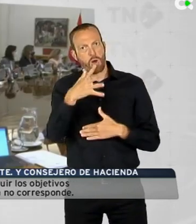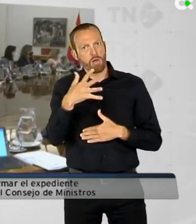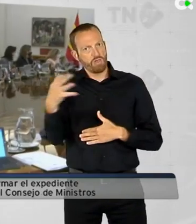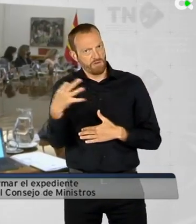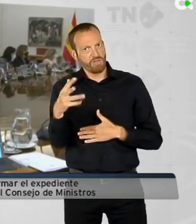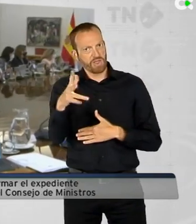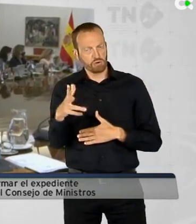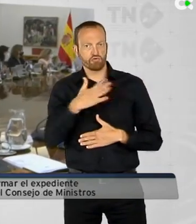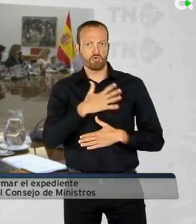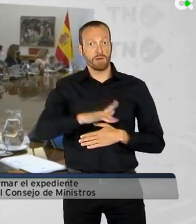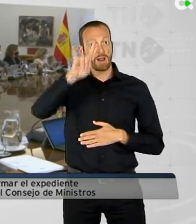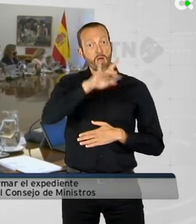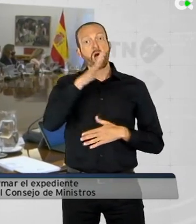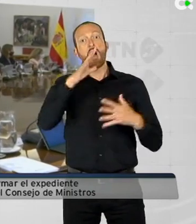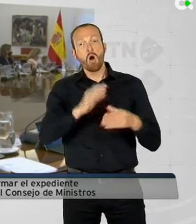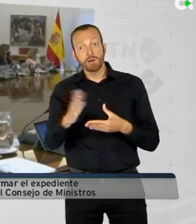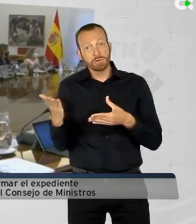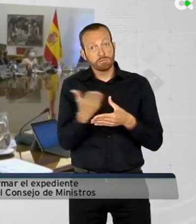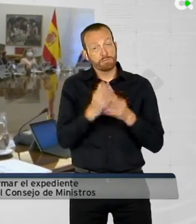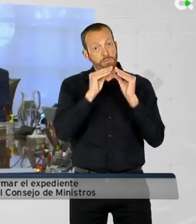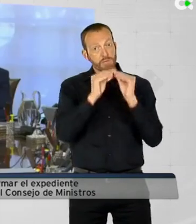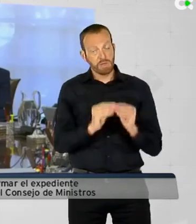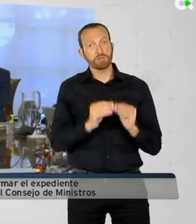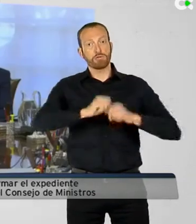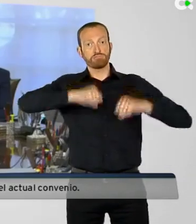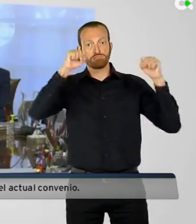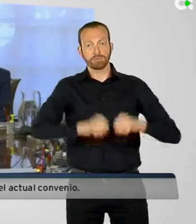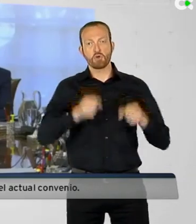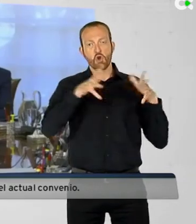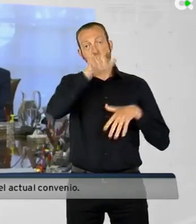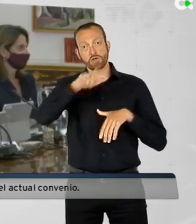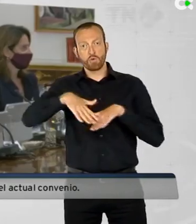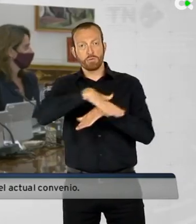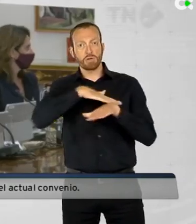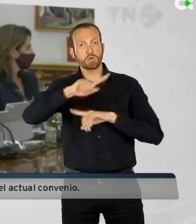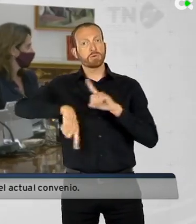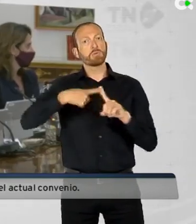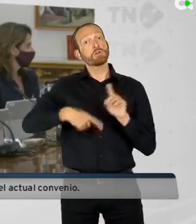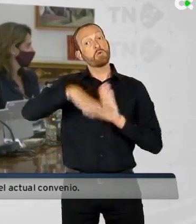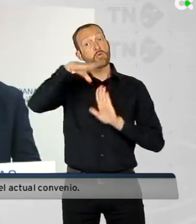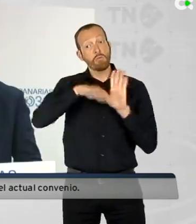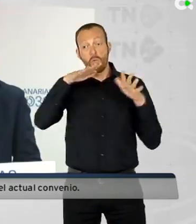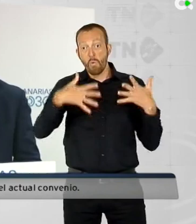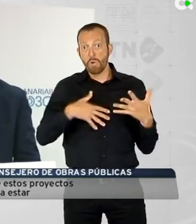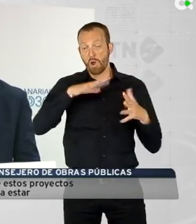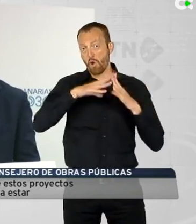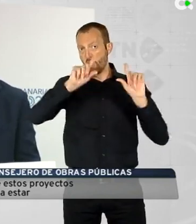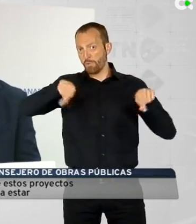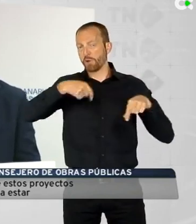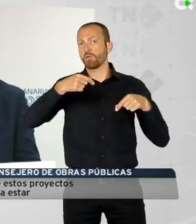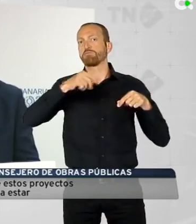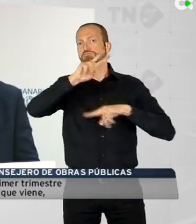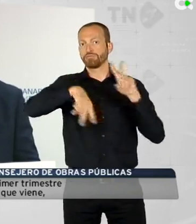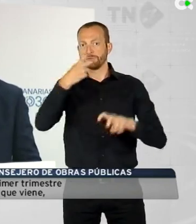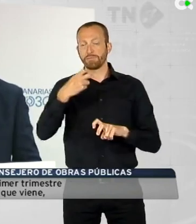corresponde. Ahora queda armar el expediente que debe aprobar el Consejo de Ministros y reprogramar el actual convenio. La mayoría de estos proyectos van a